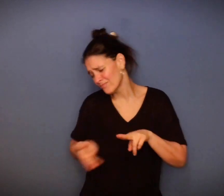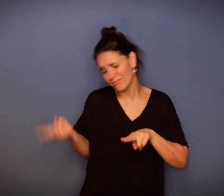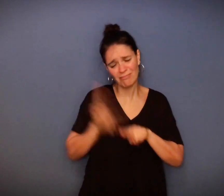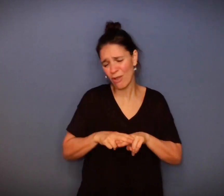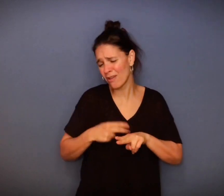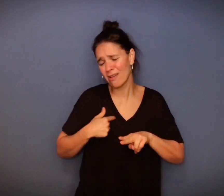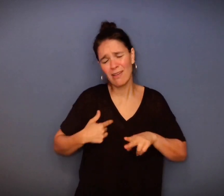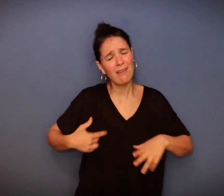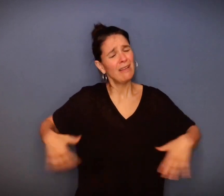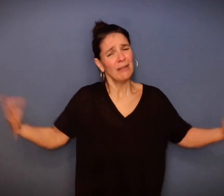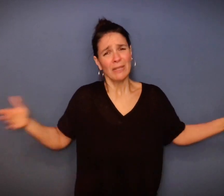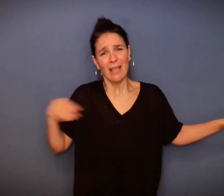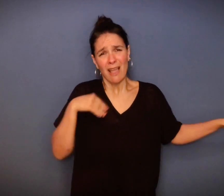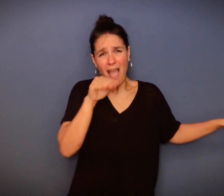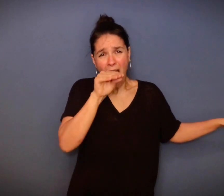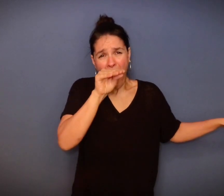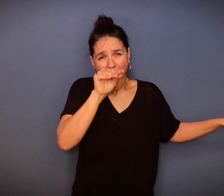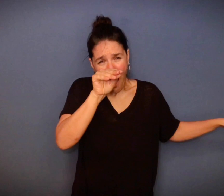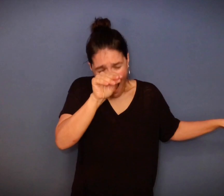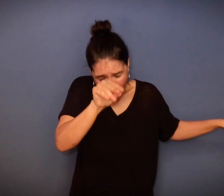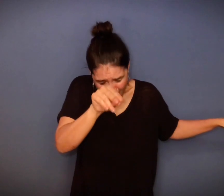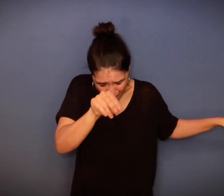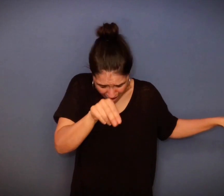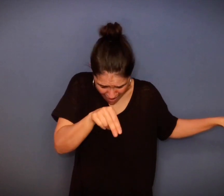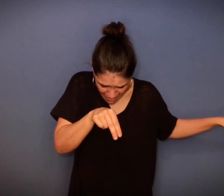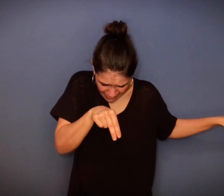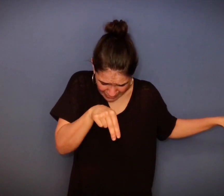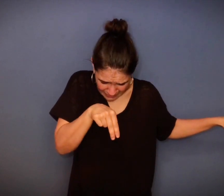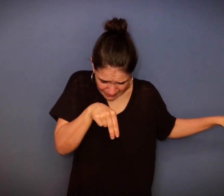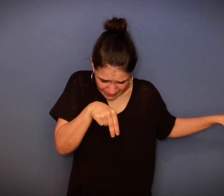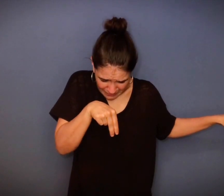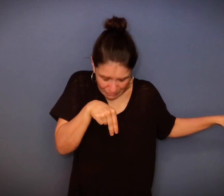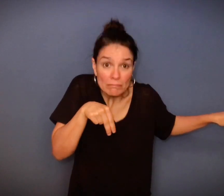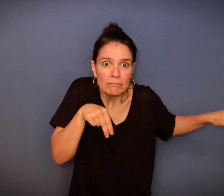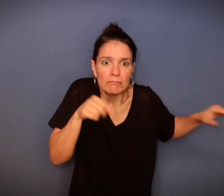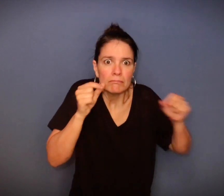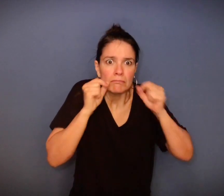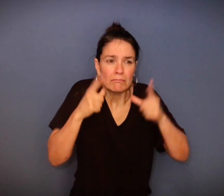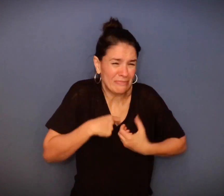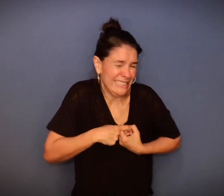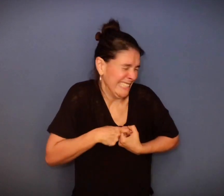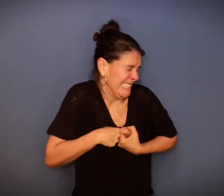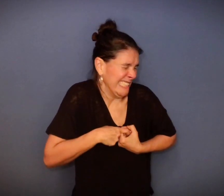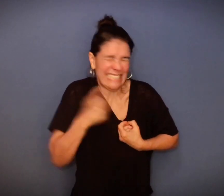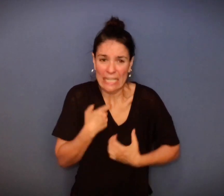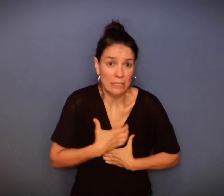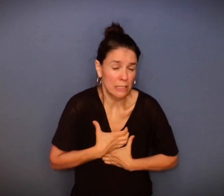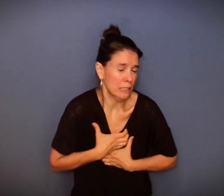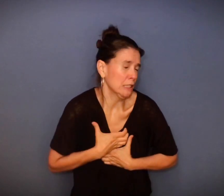Tuez-moi si vous voulez, dit le vilain petit canard. Il pencha la tête sur la surface de l'eau, attendant le choc et